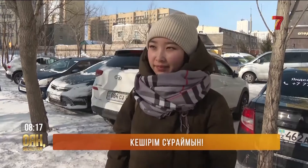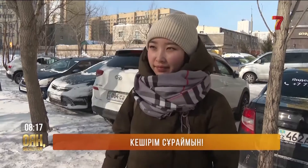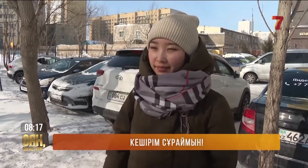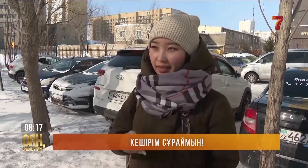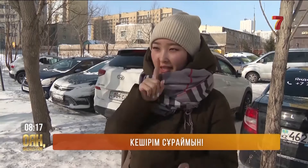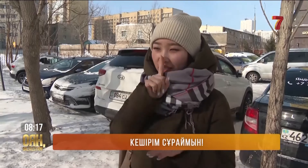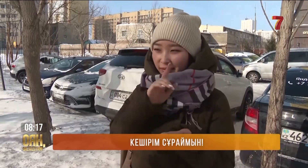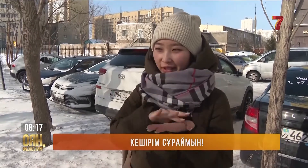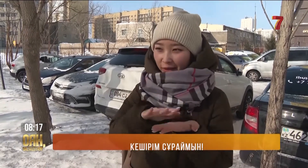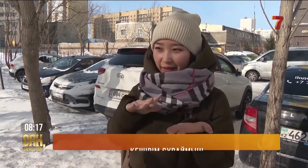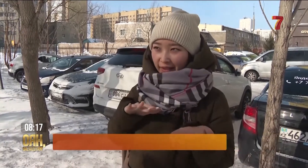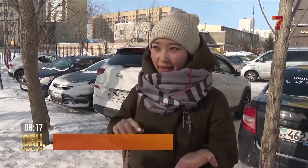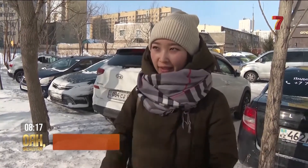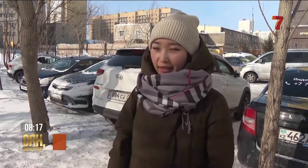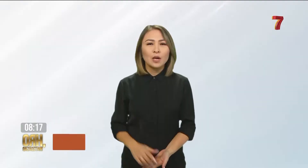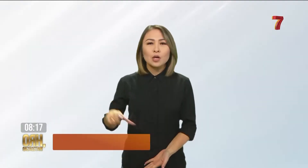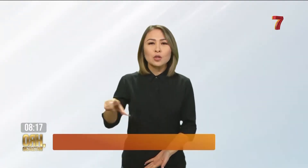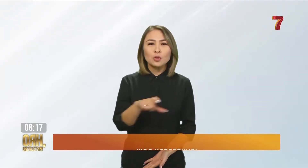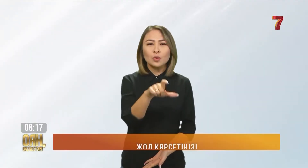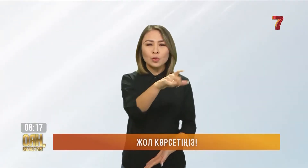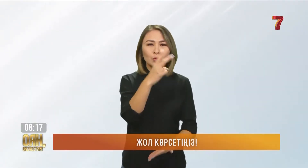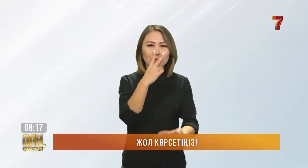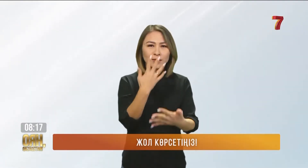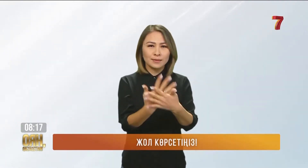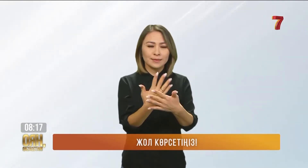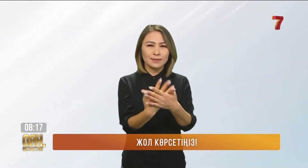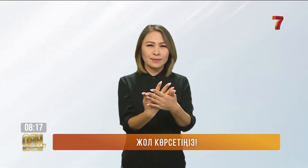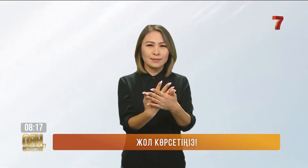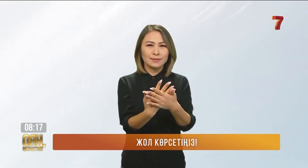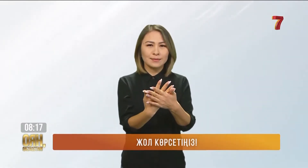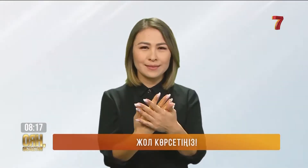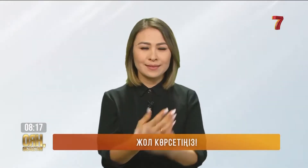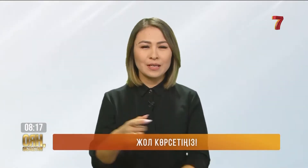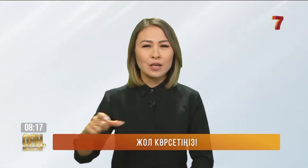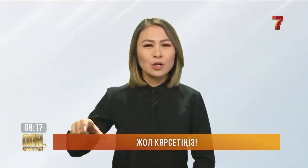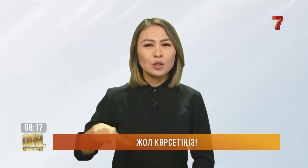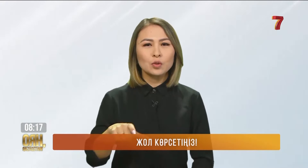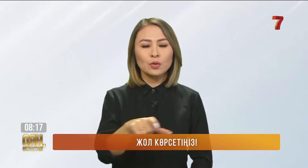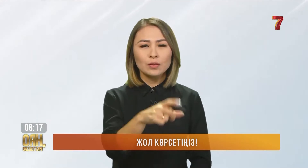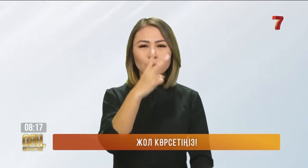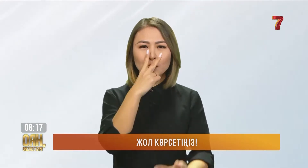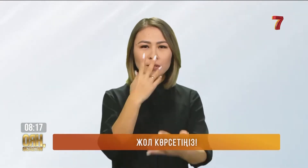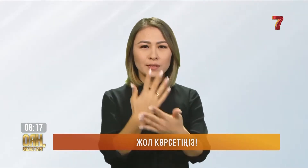Кешірім сұраймын. Жол көрсетіңіз. Жол